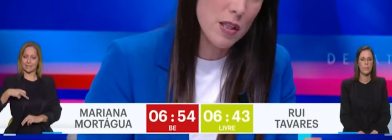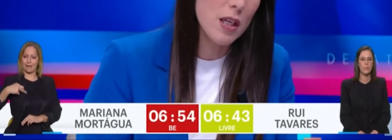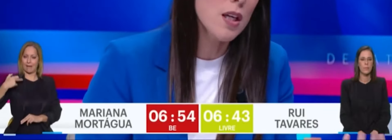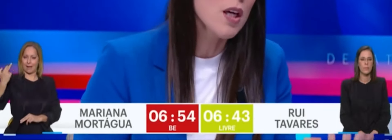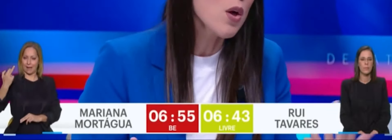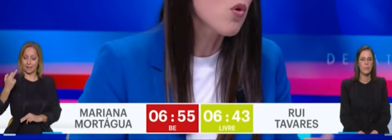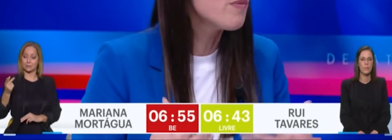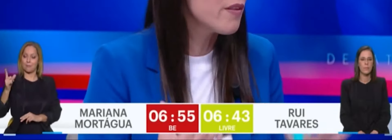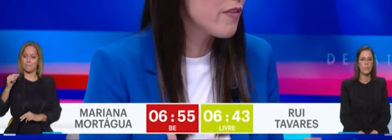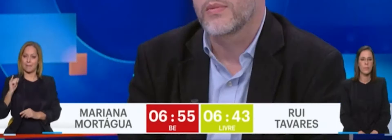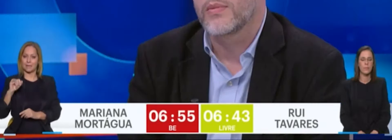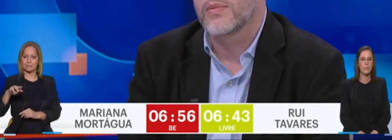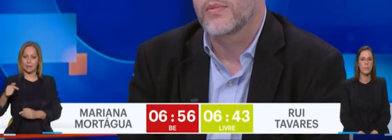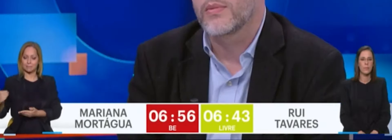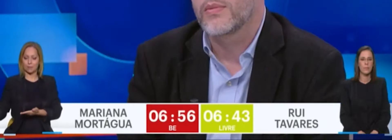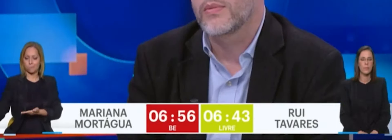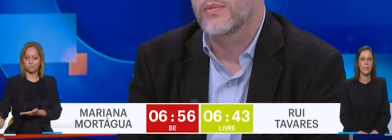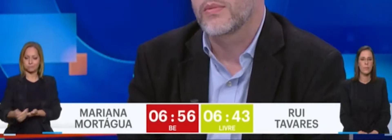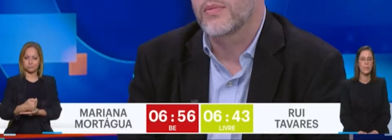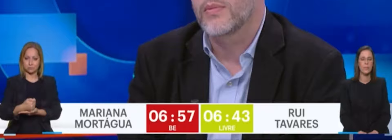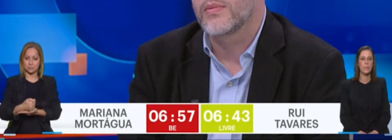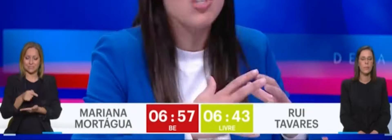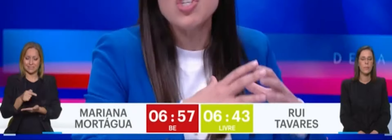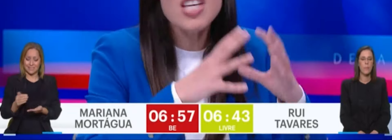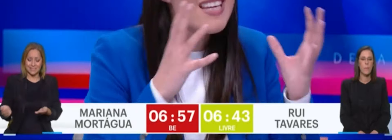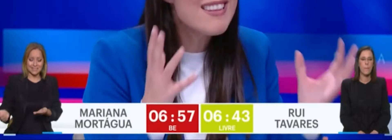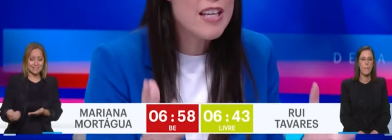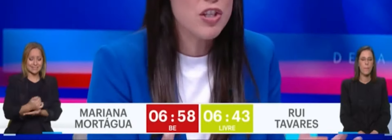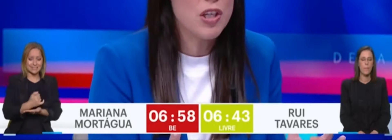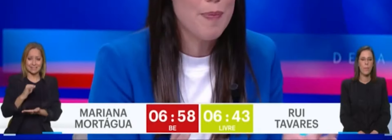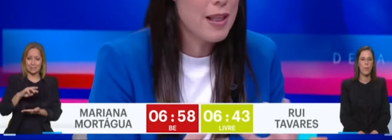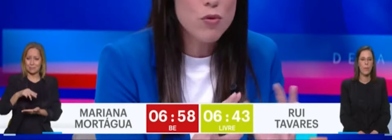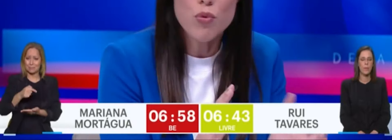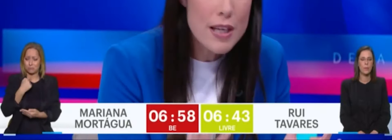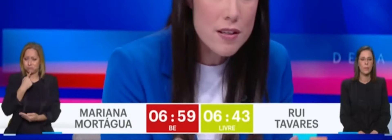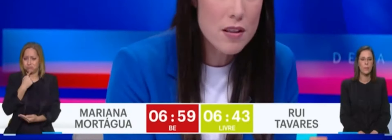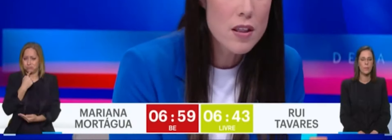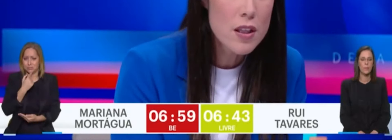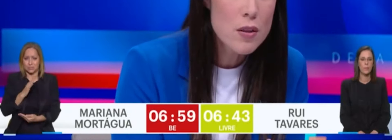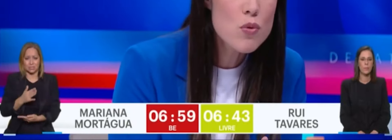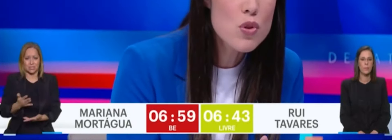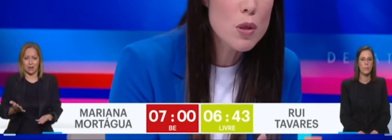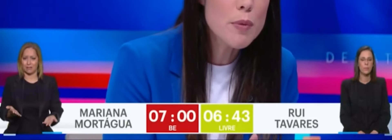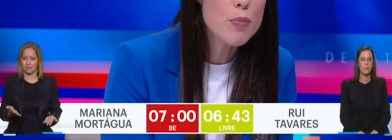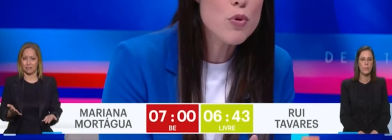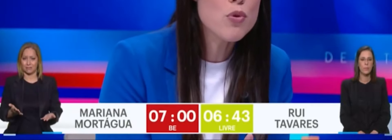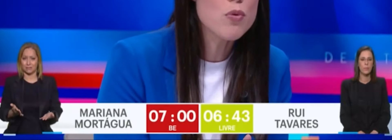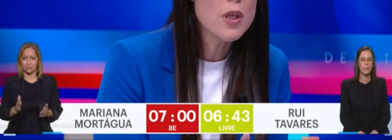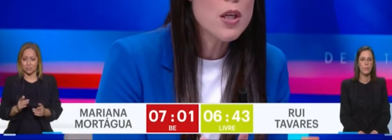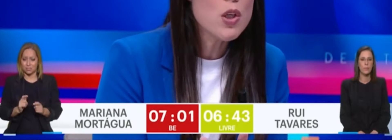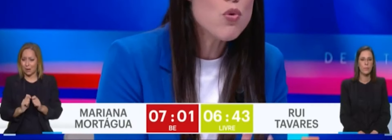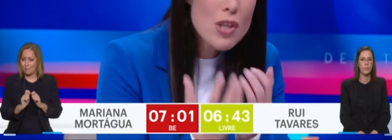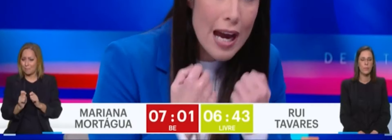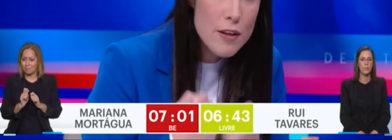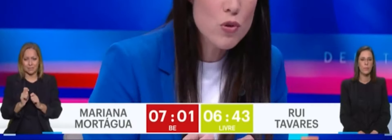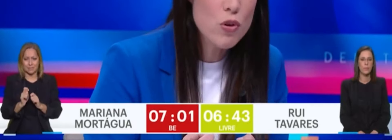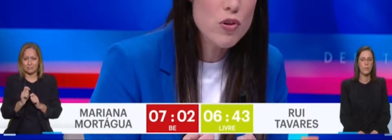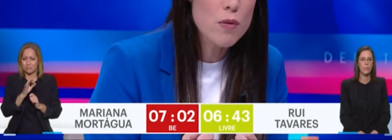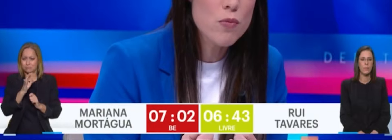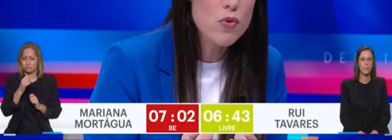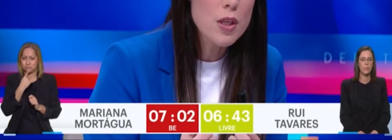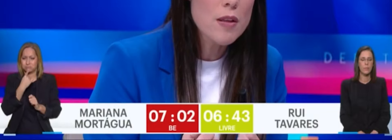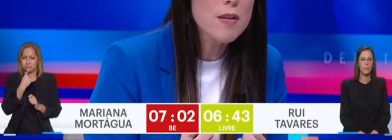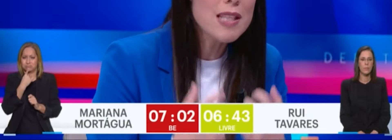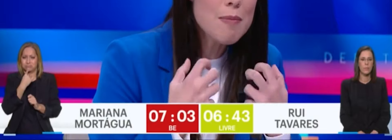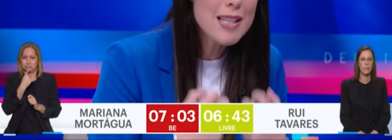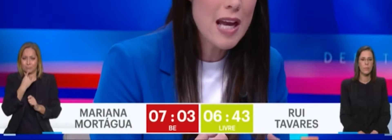de imt como na verdade a receita de imt já é gigantesca para a natureza do seu Imposto e os ganhos que nós